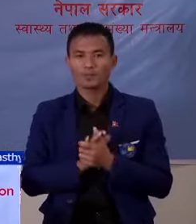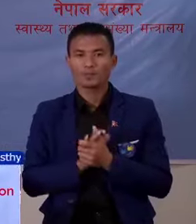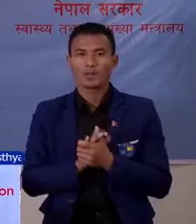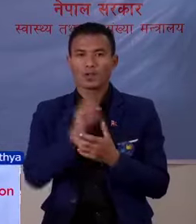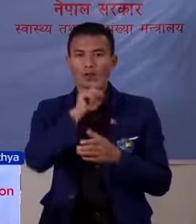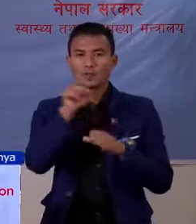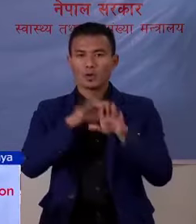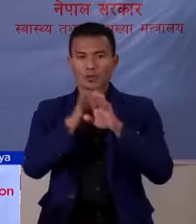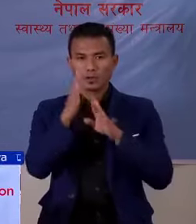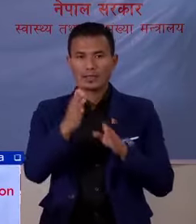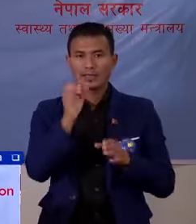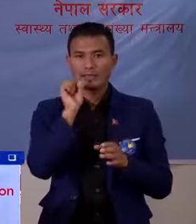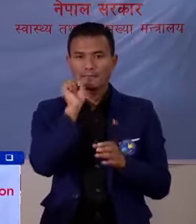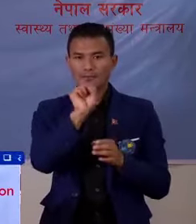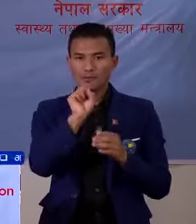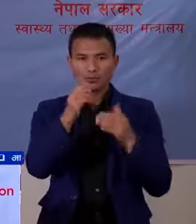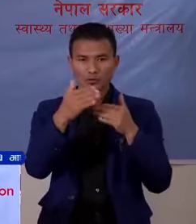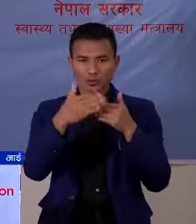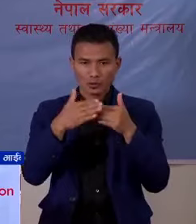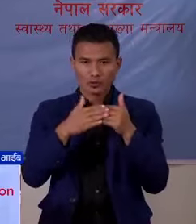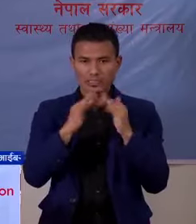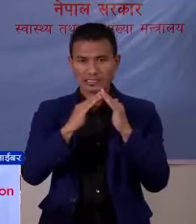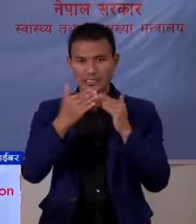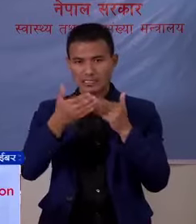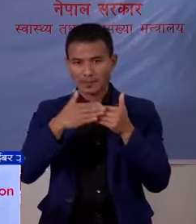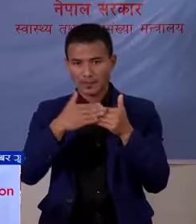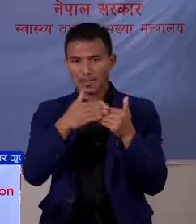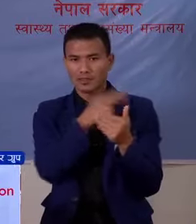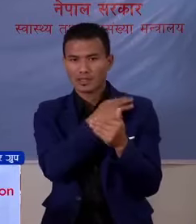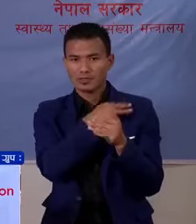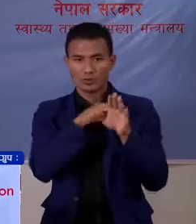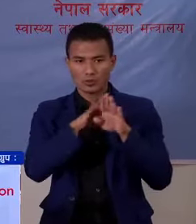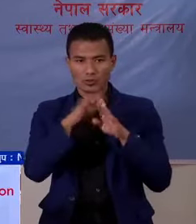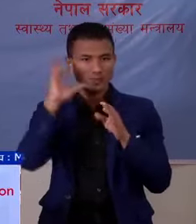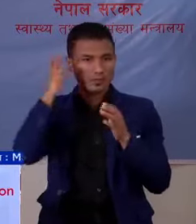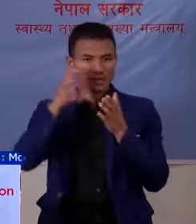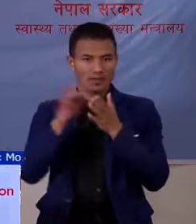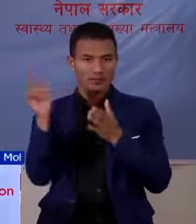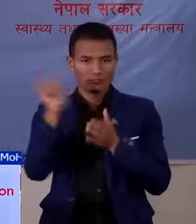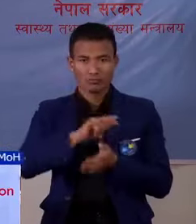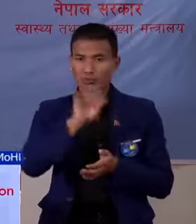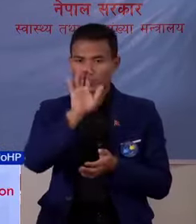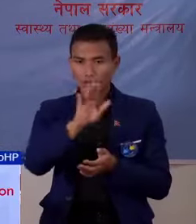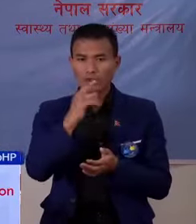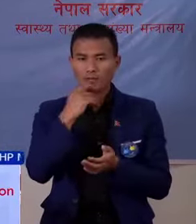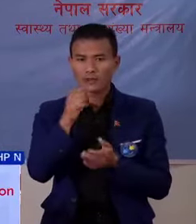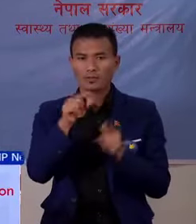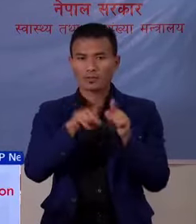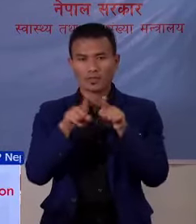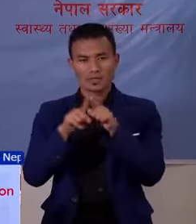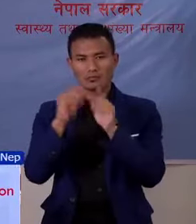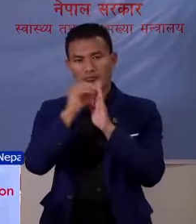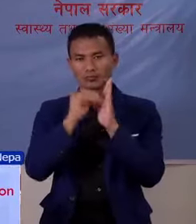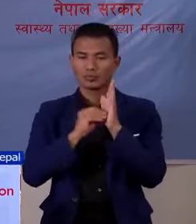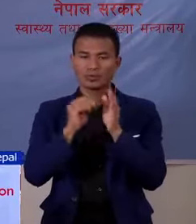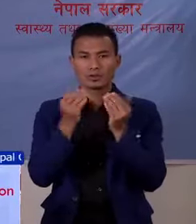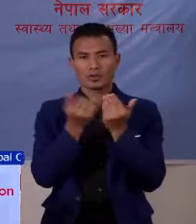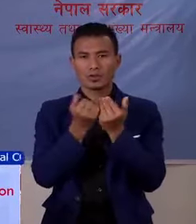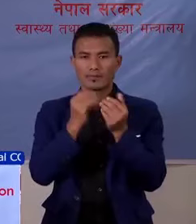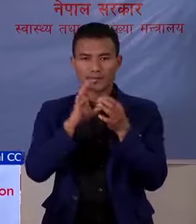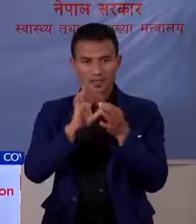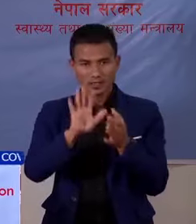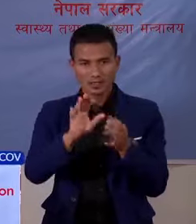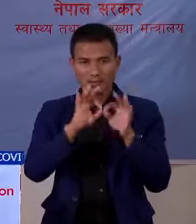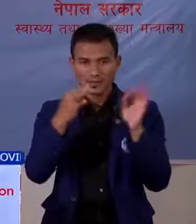यहाँहरूले आफ्नो नजिकका छिमेकीहरू जो विदेशबाट फर्कनु भएको छ उहाँहरूको पनि विवरण राख्न सक्नुहुन्छ। त्यसै गरी विभिन्न